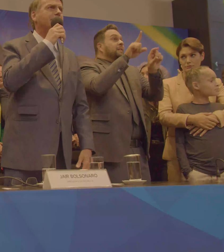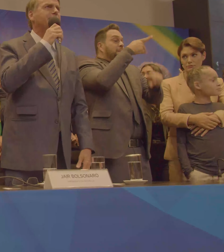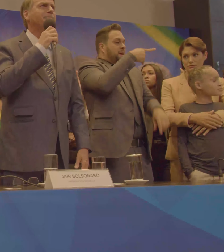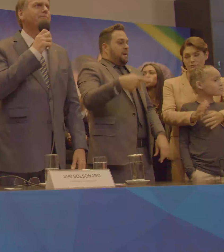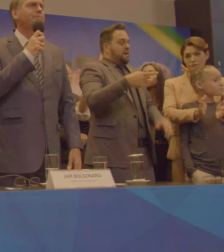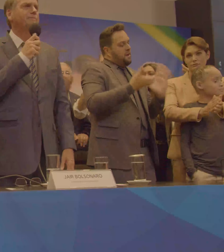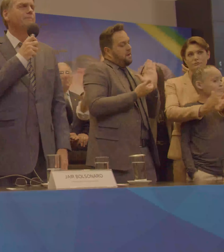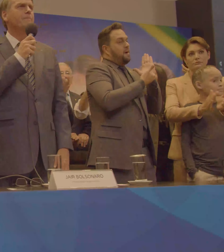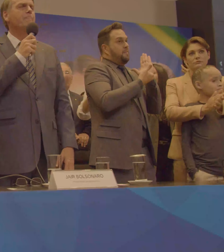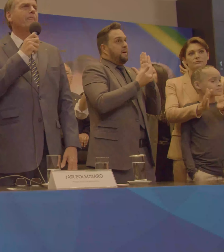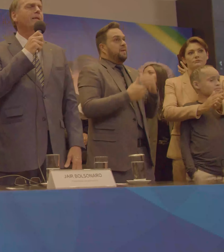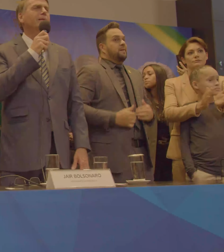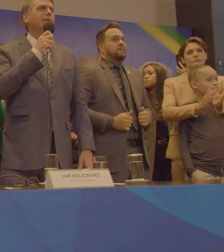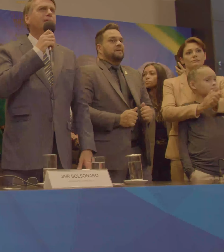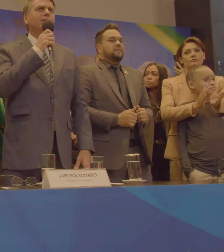essa casa.